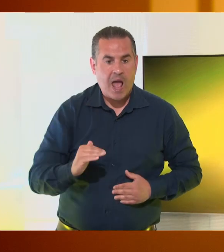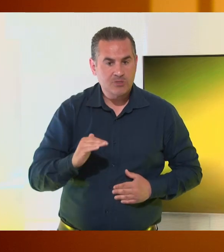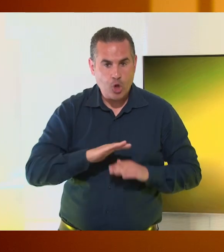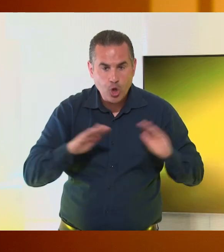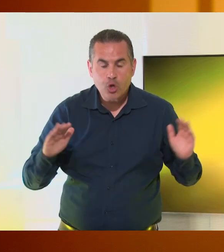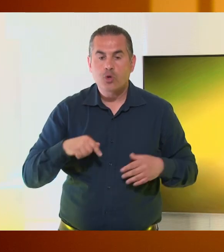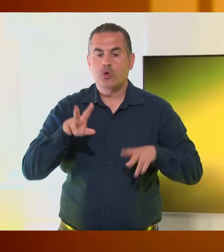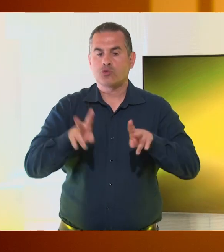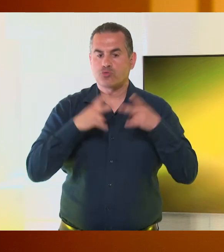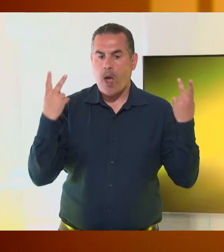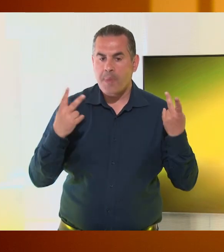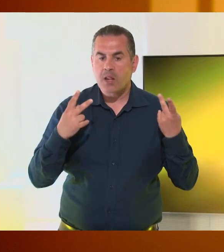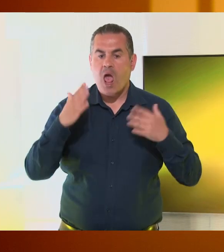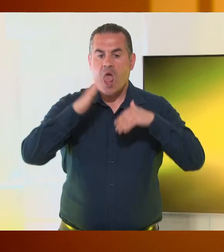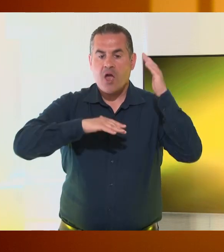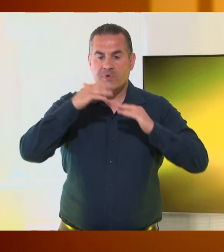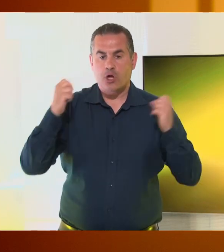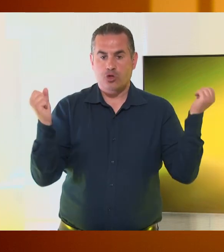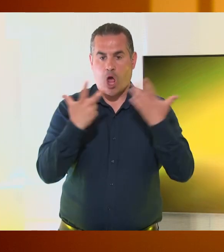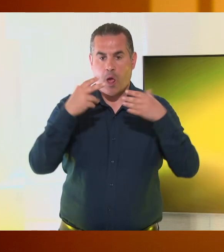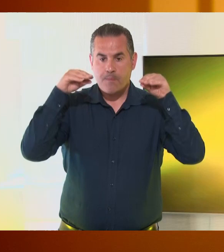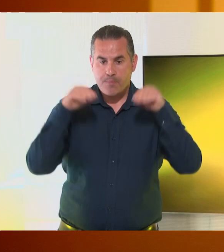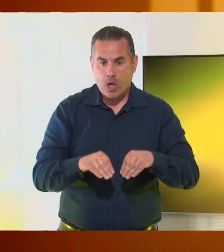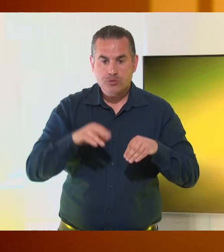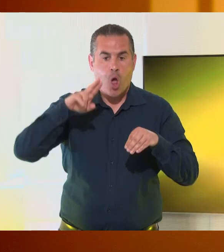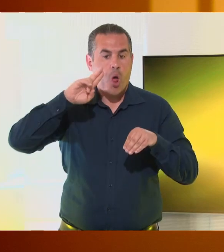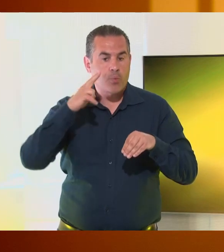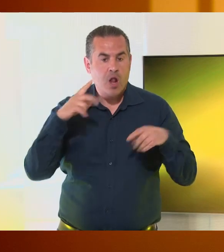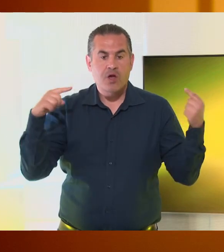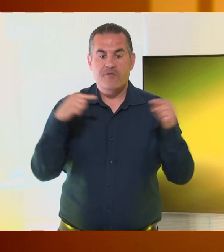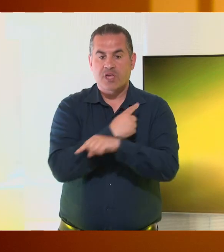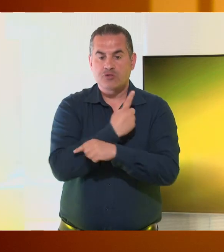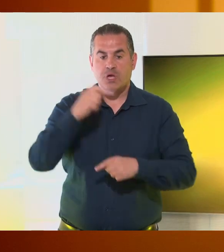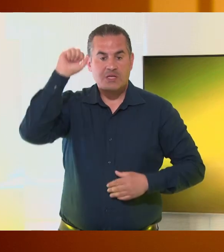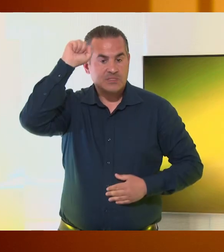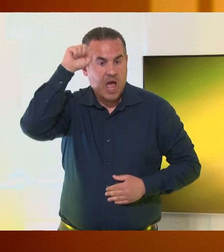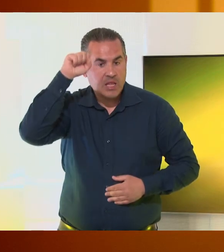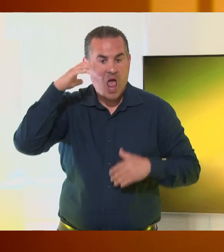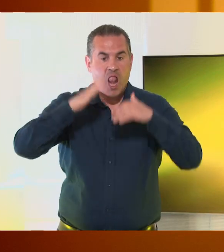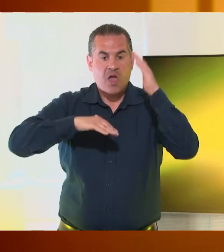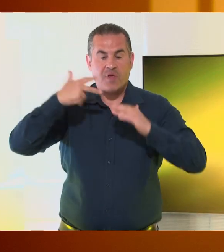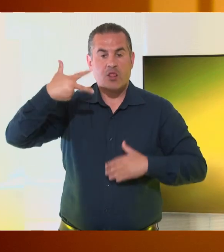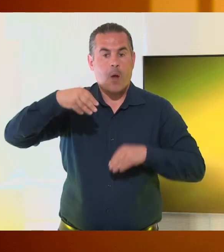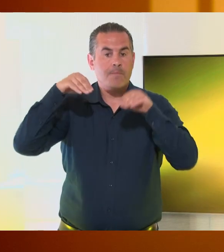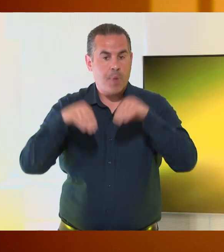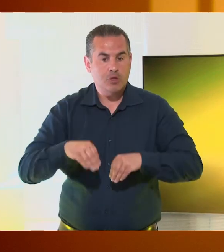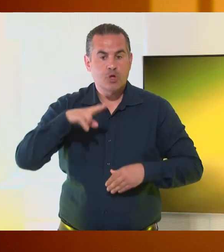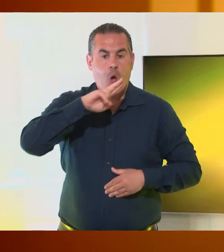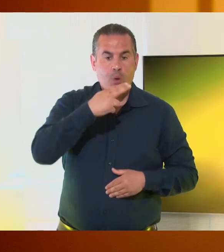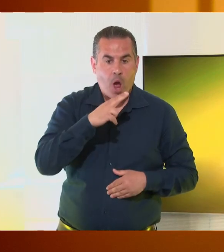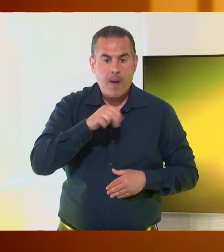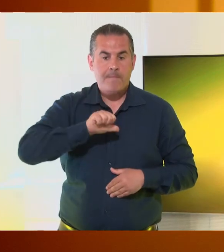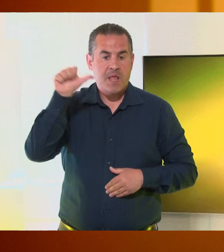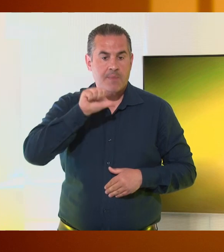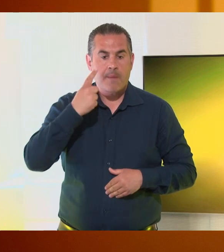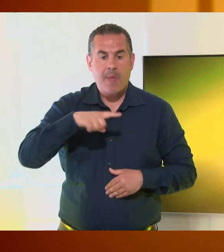è al 41esimo posto e si conferma ai primi posti tra le città capoluogo del Meridione, dove la Cenerentola e Crotone, che chiude la